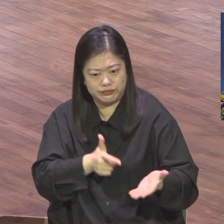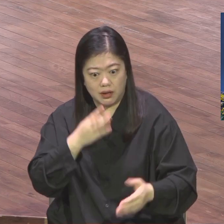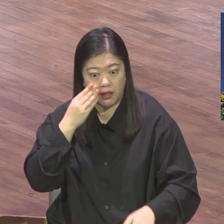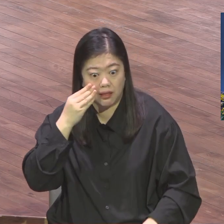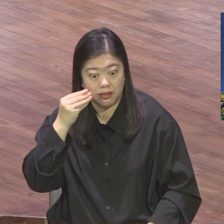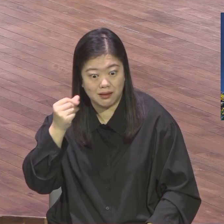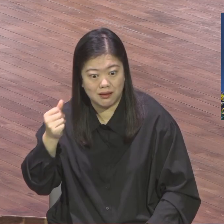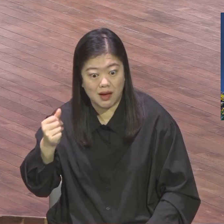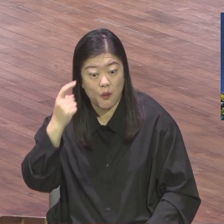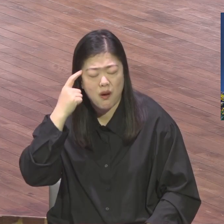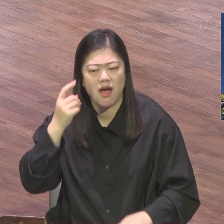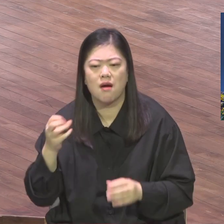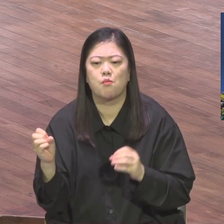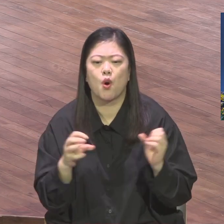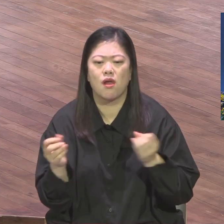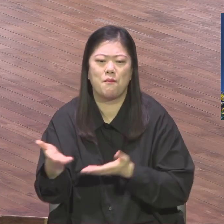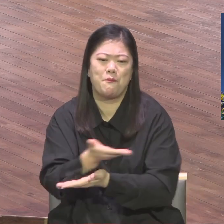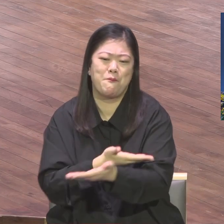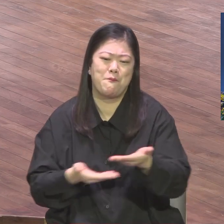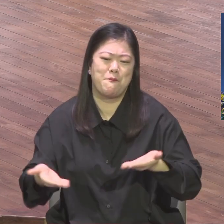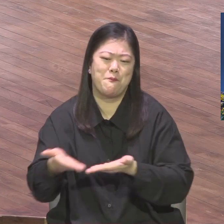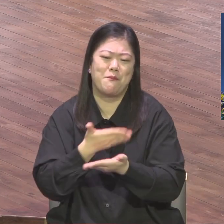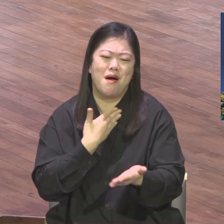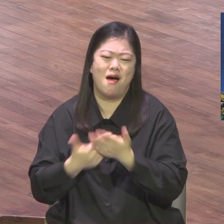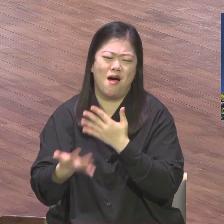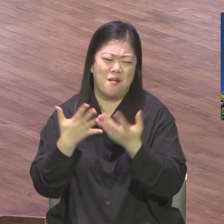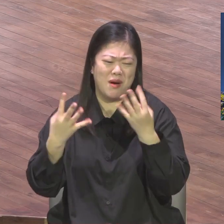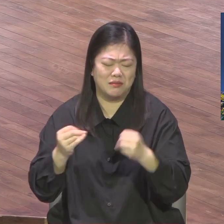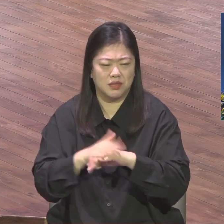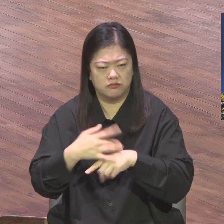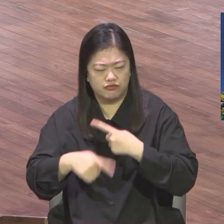그러니 불신자, 그 불신자가 보고 뭐라 하겠어요?